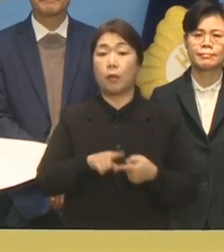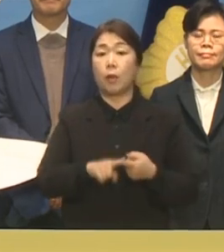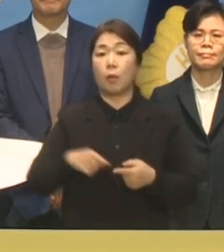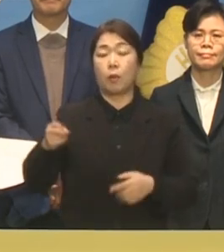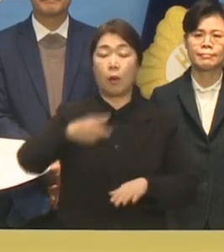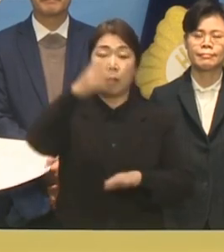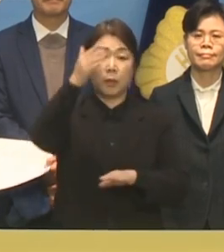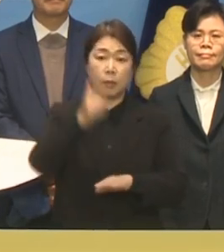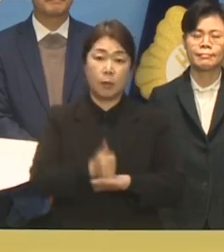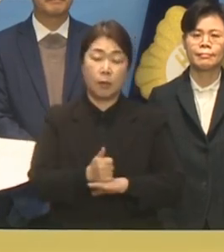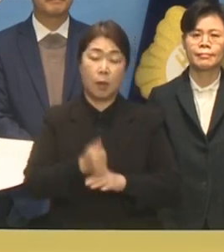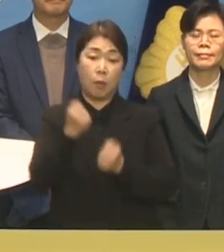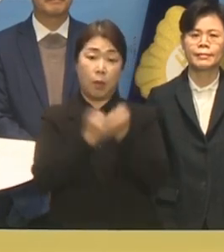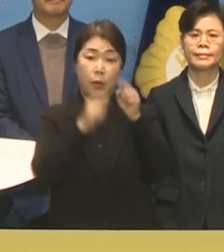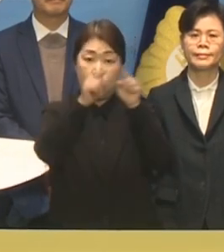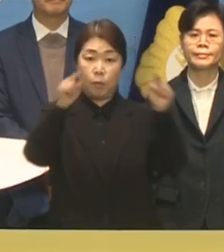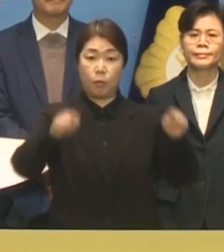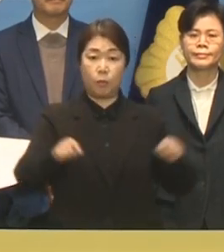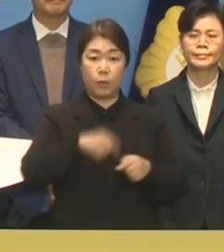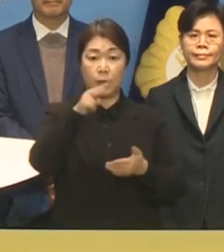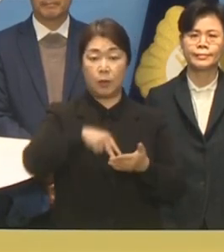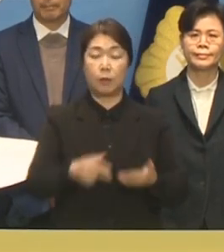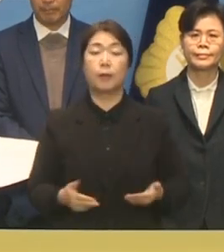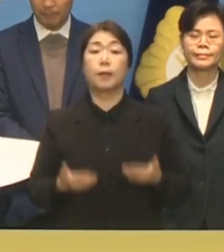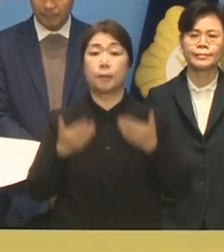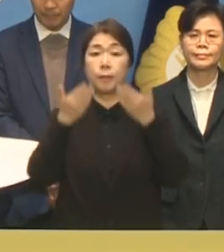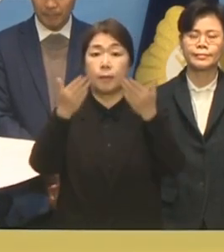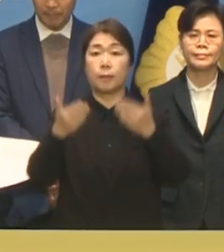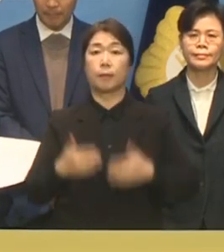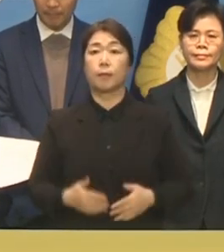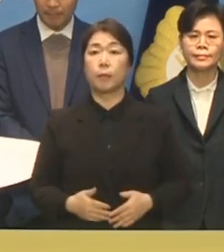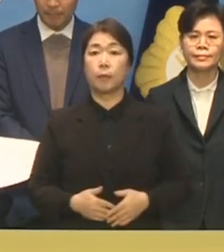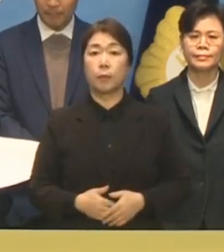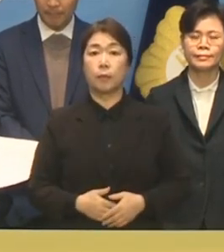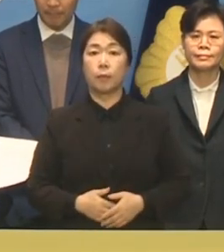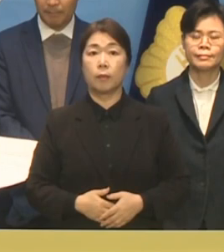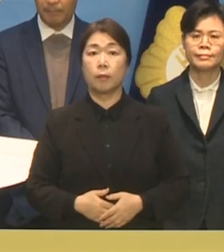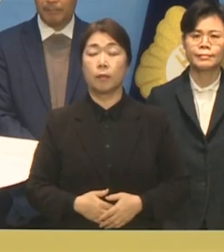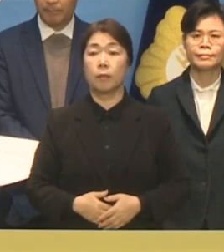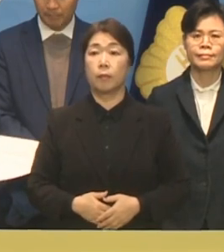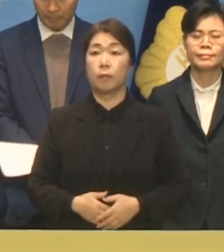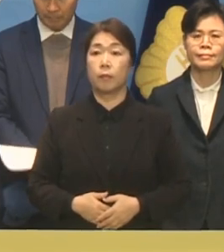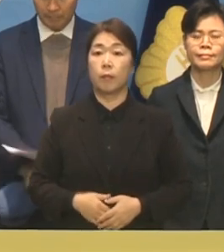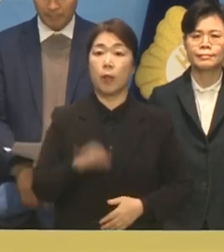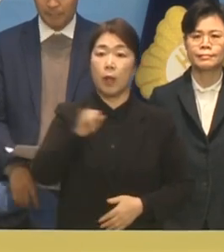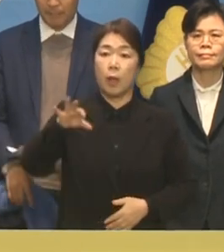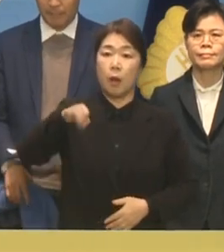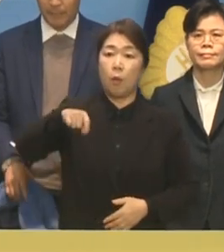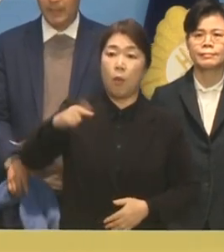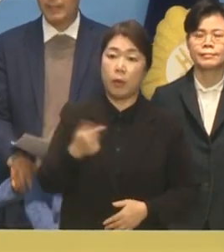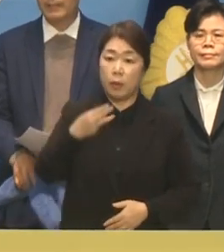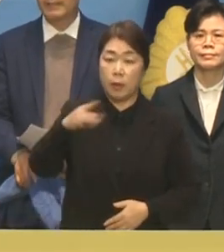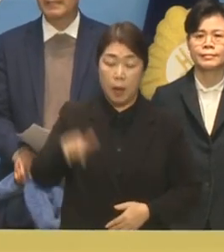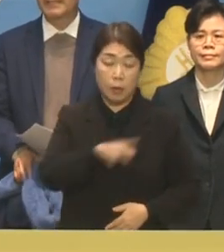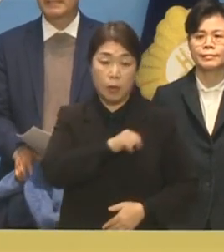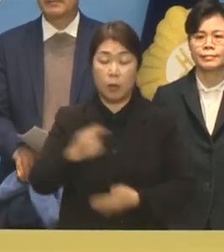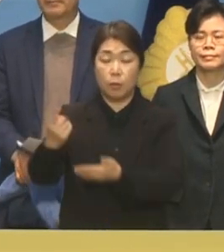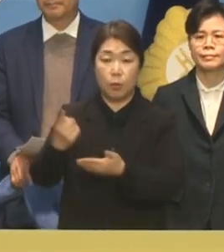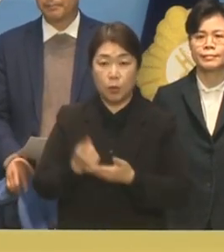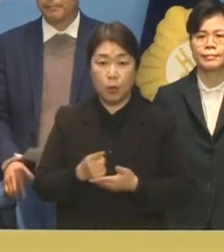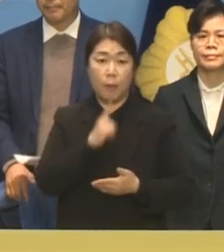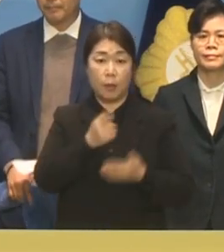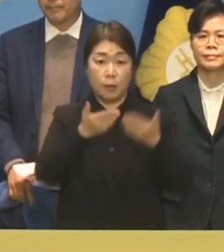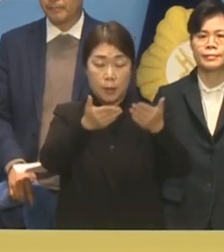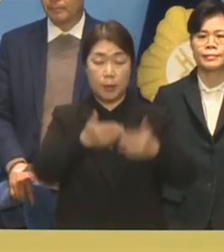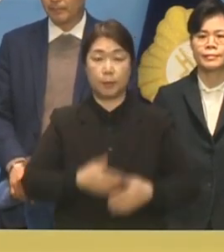그리고 마지막 회견문 낭독의 순서로 진행을 하도록 하겠습니다. 그럼 먼저 이원택 의원님을 모시고 말씀을